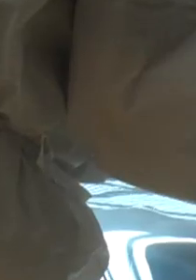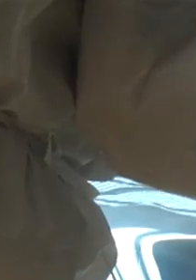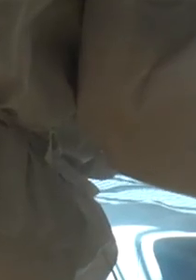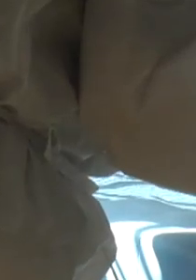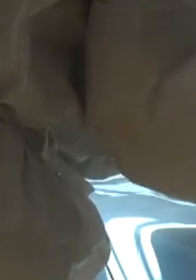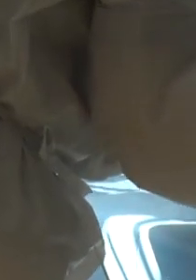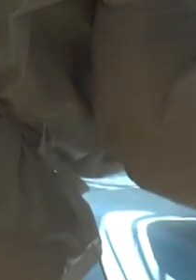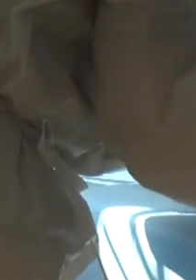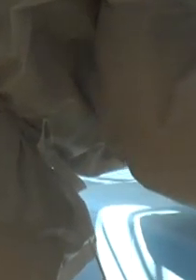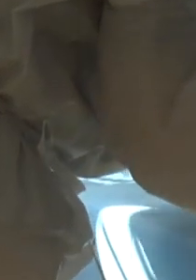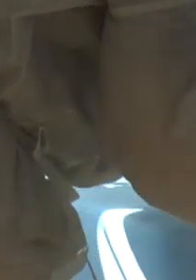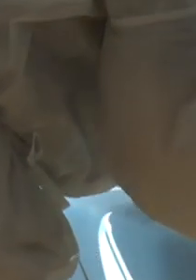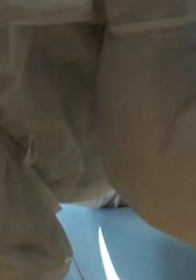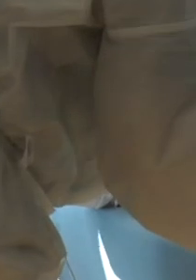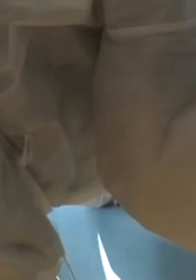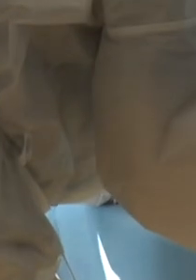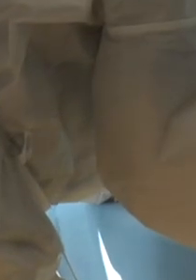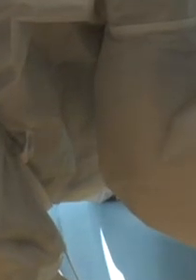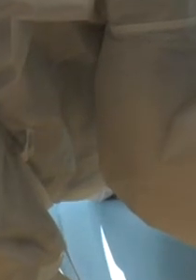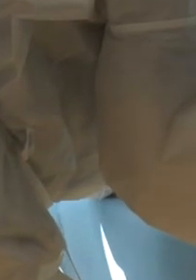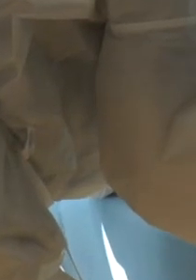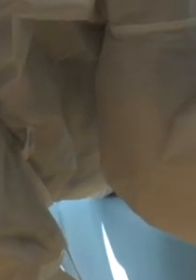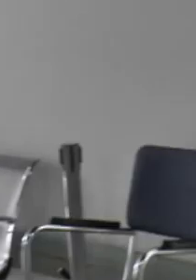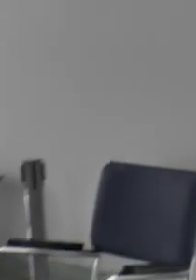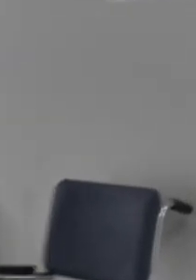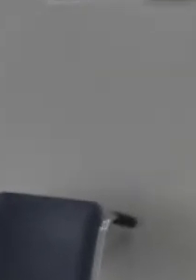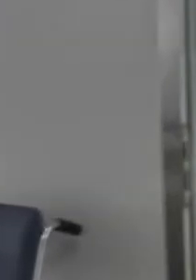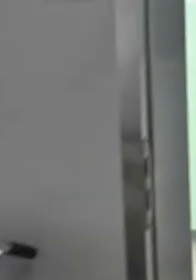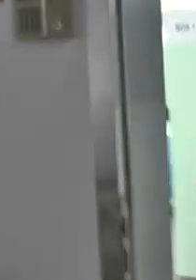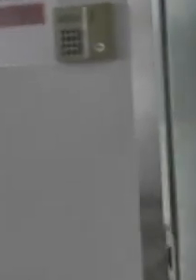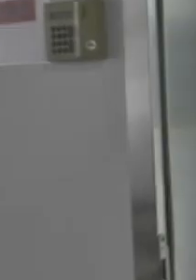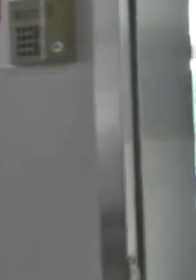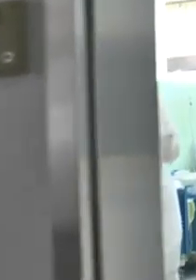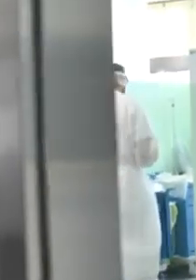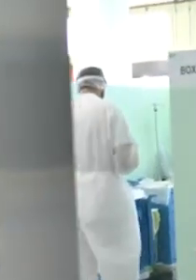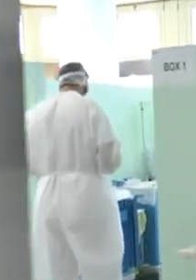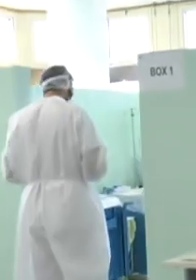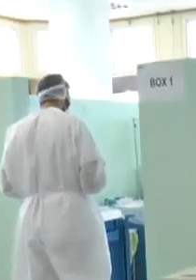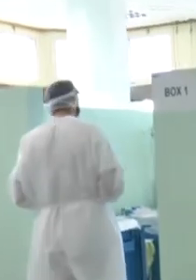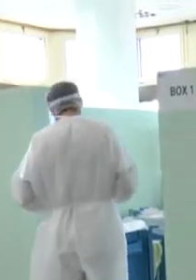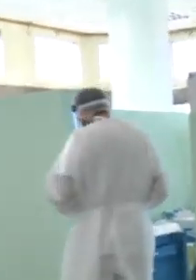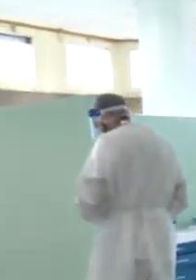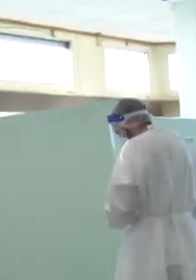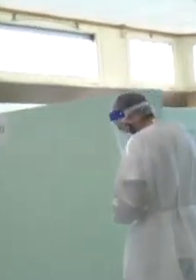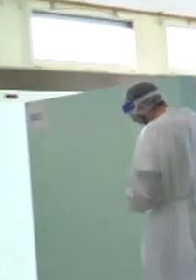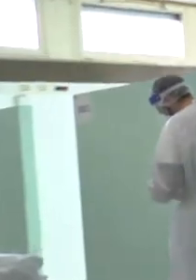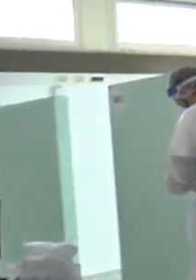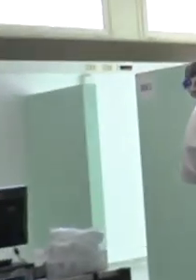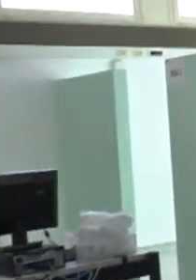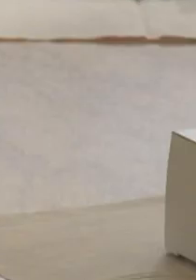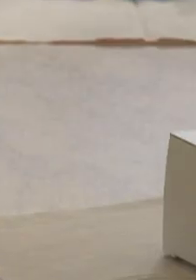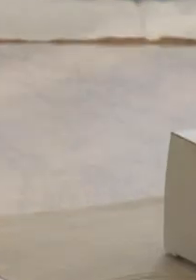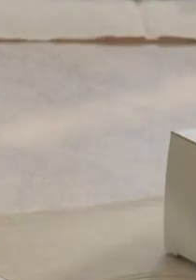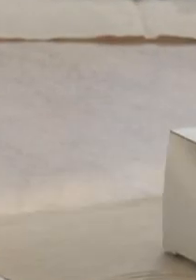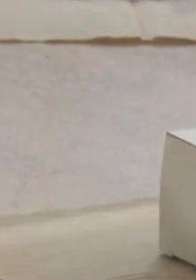per l'appeal di marca che spara ad alzo zero contro venezia accusata di non aver rafforzato gli organici dei servizi di igiene e sanità pubblica uno